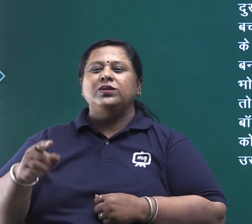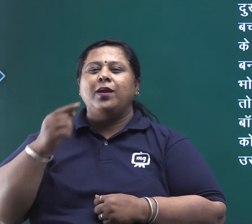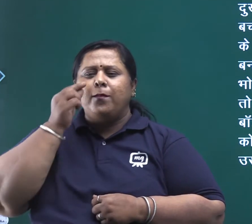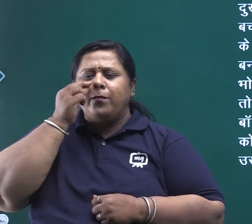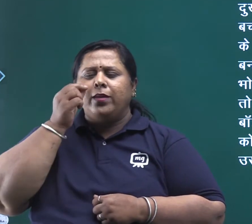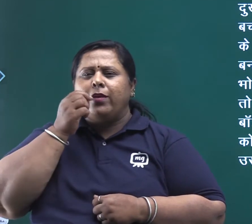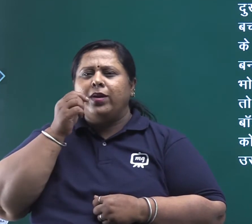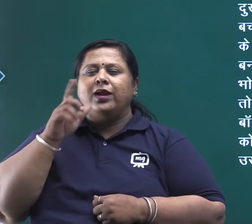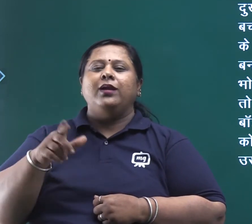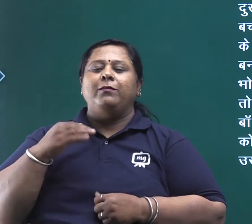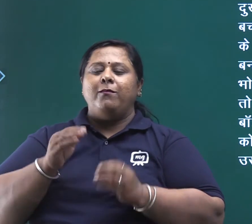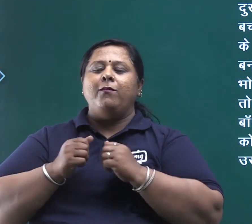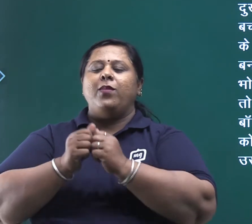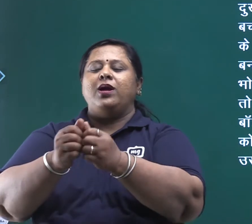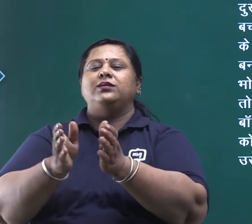के पास